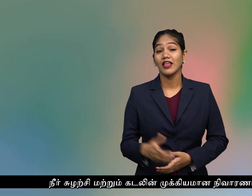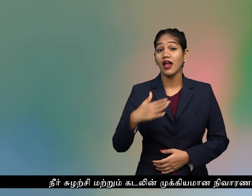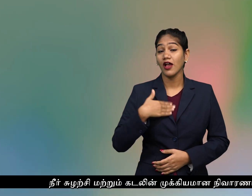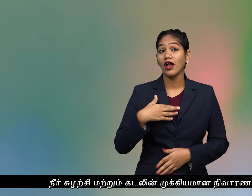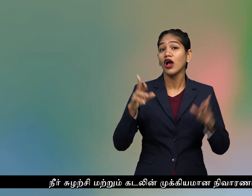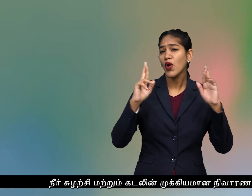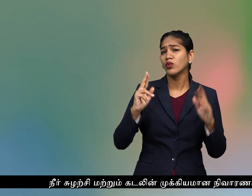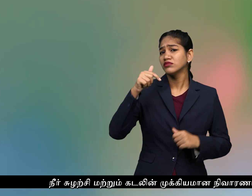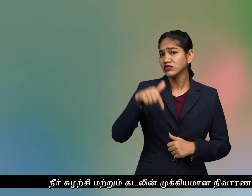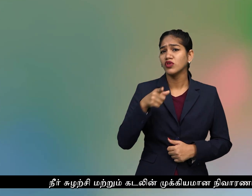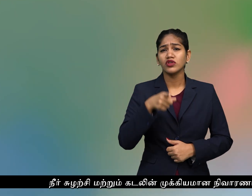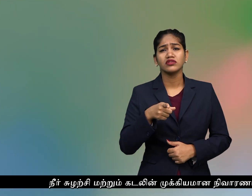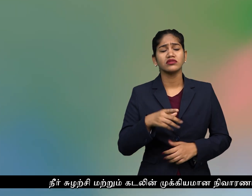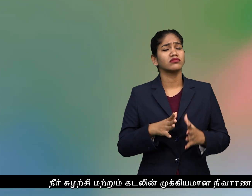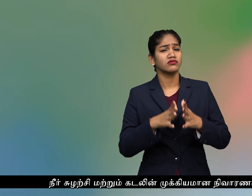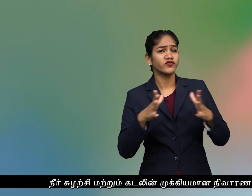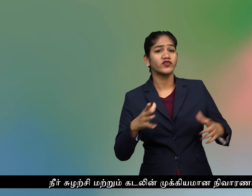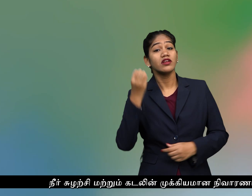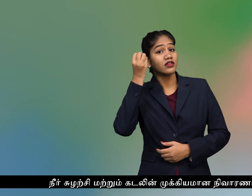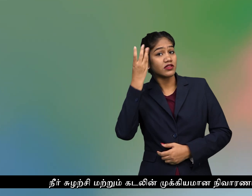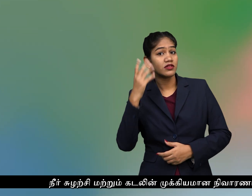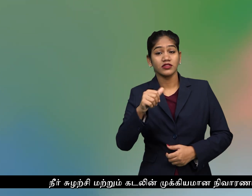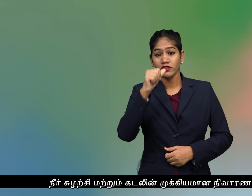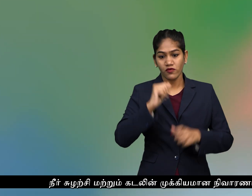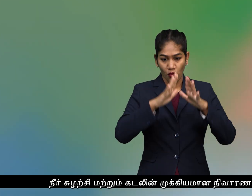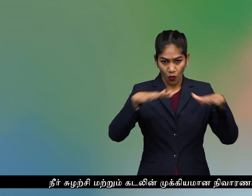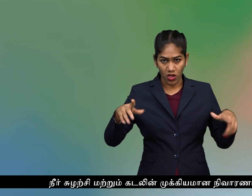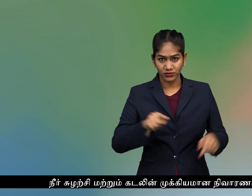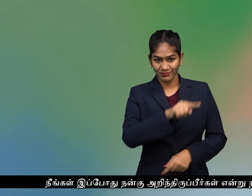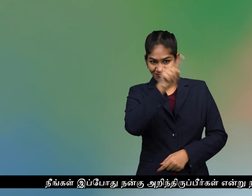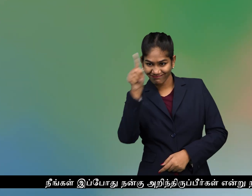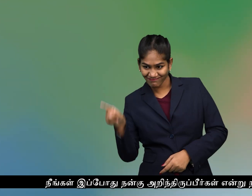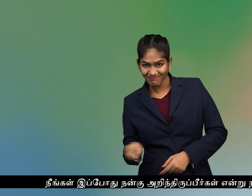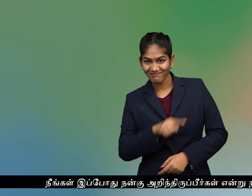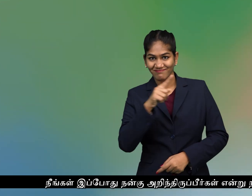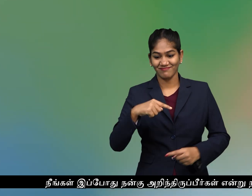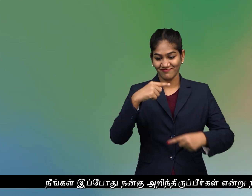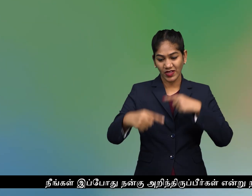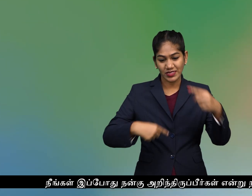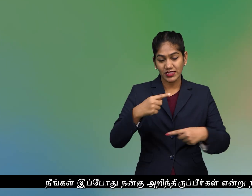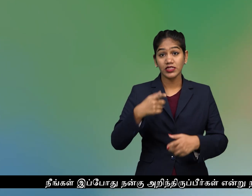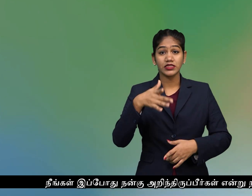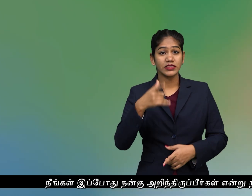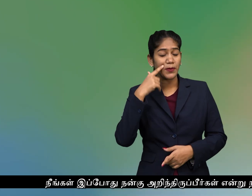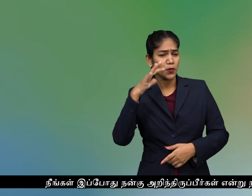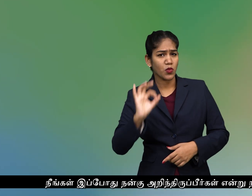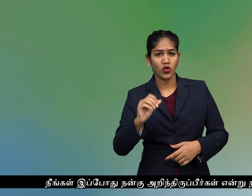நீர் சுழற்சி மற்றும் கடலின் முக்கியமான நிவாரணங்கள் பற்றி நீங்கள் இப்போது நன்கு அறிந்திருப்பீர்கள் என்று